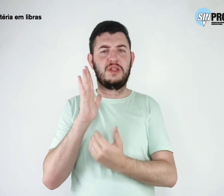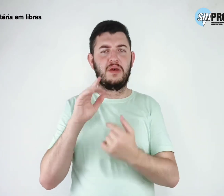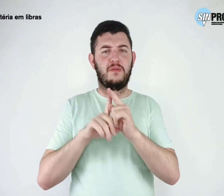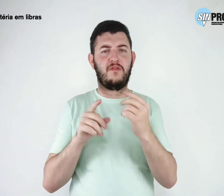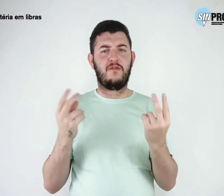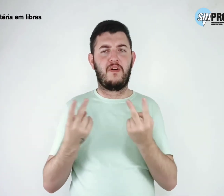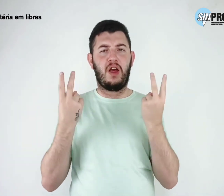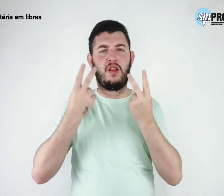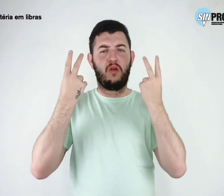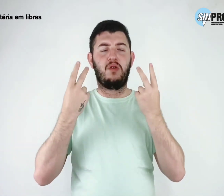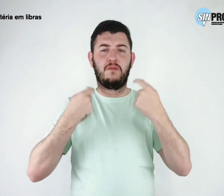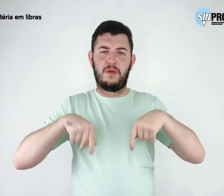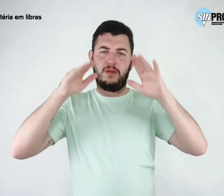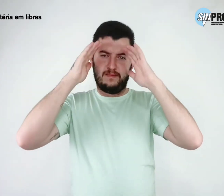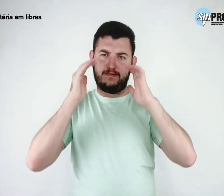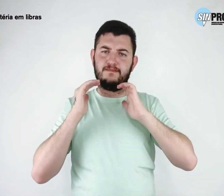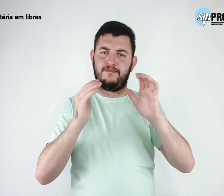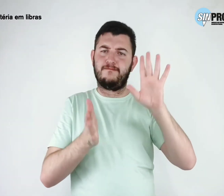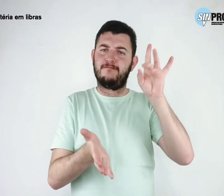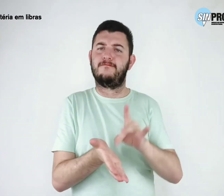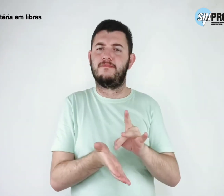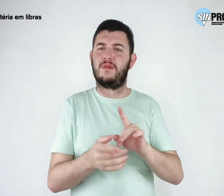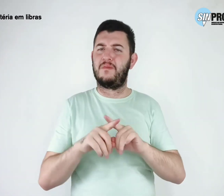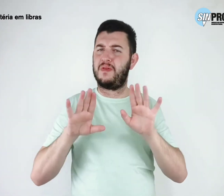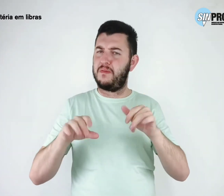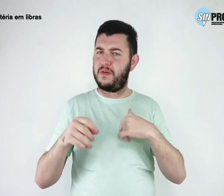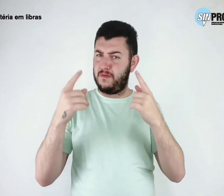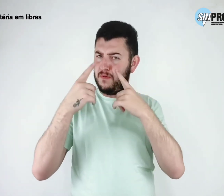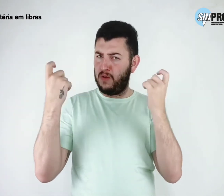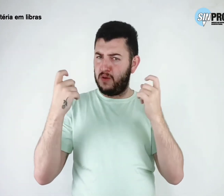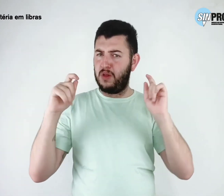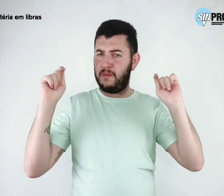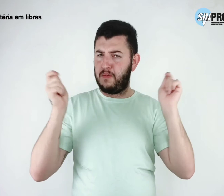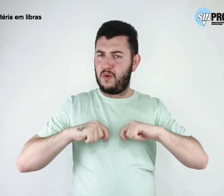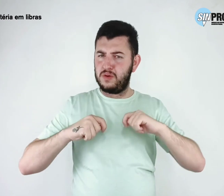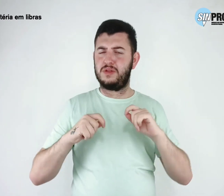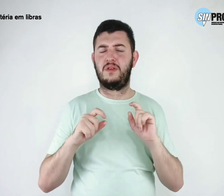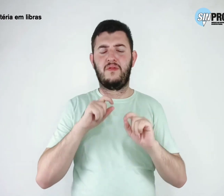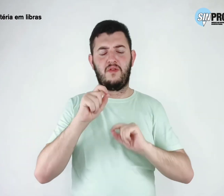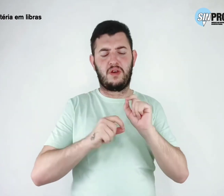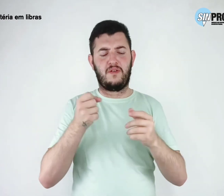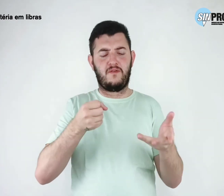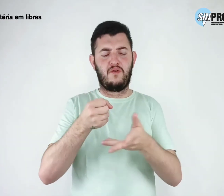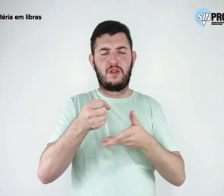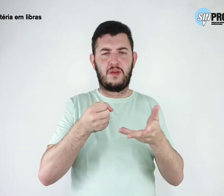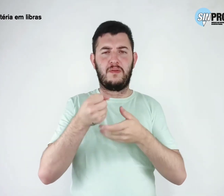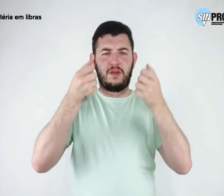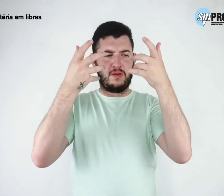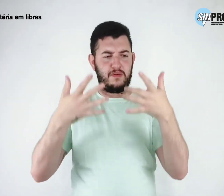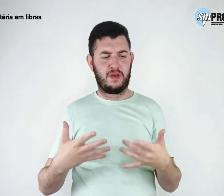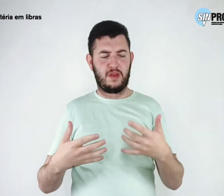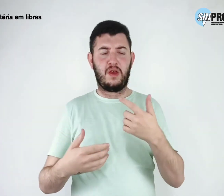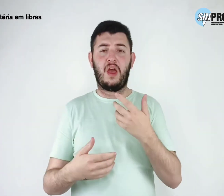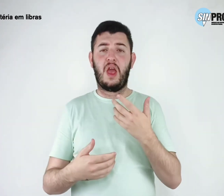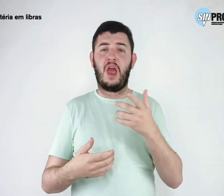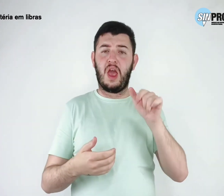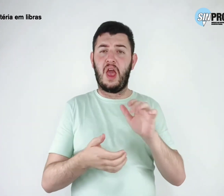respeito. Tamanha violência só se torna possível fundamentada no racismo